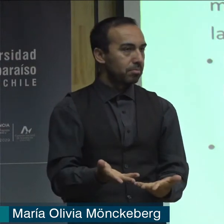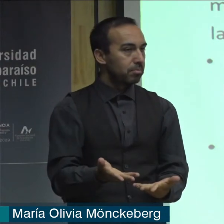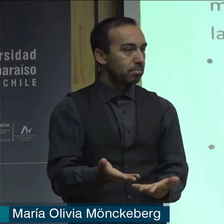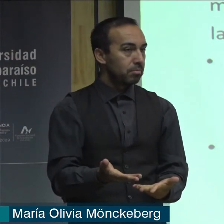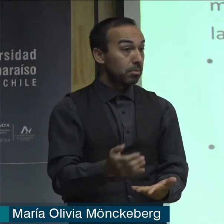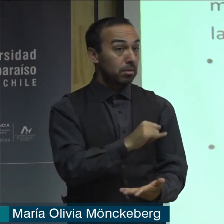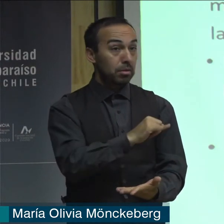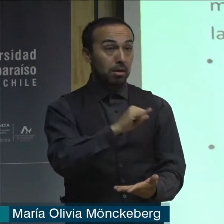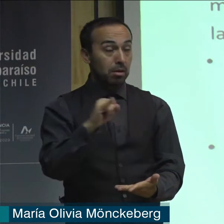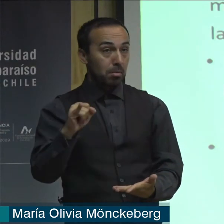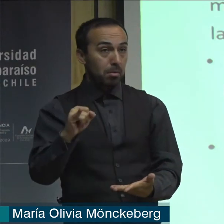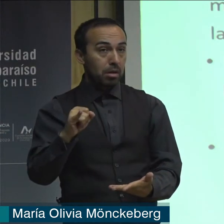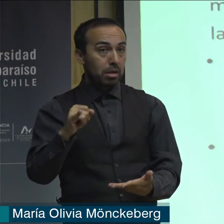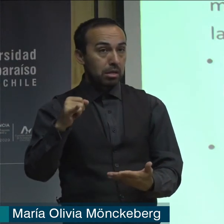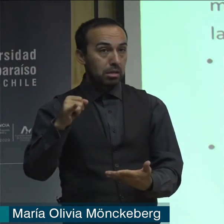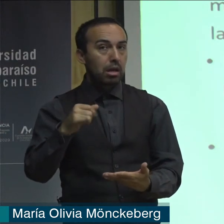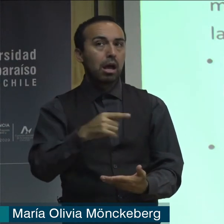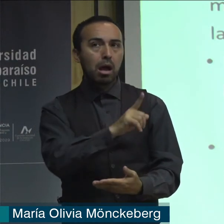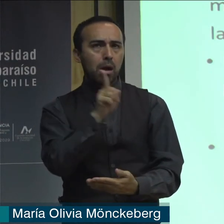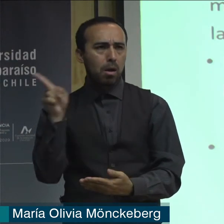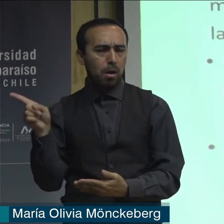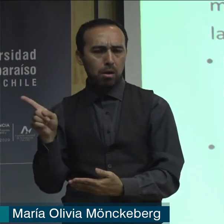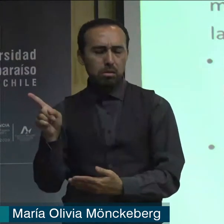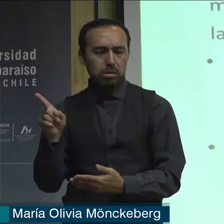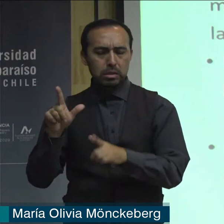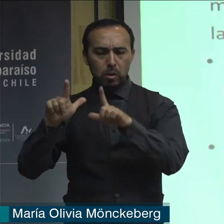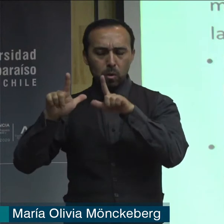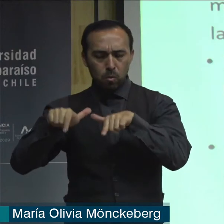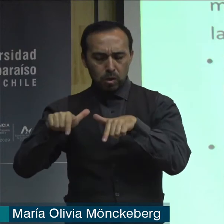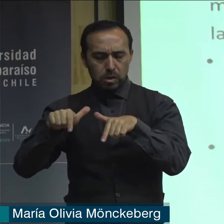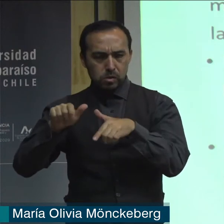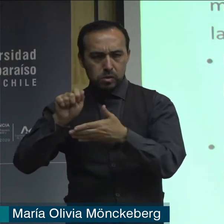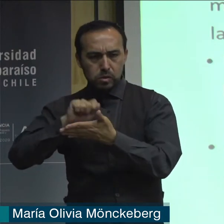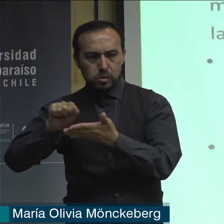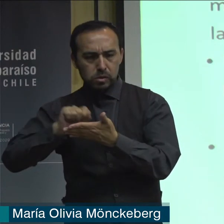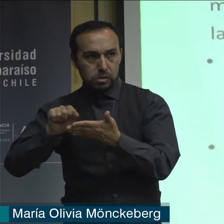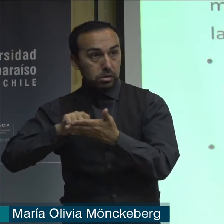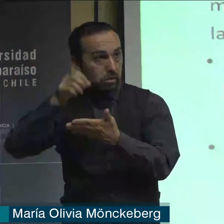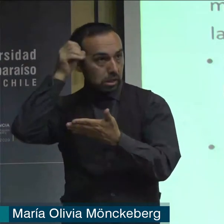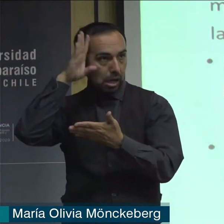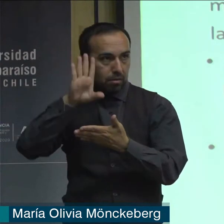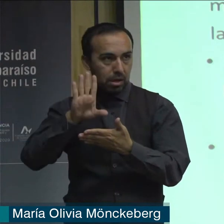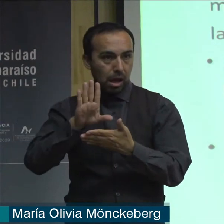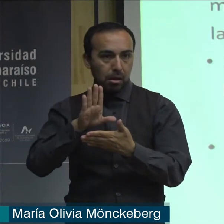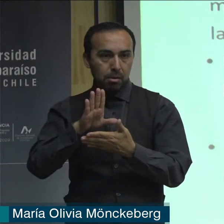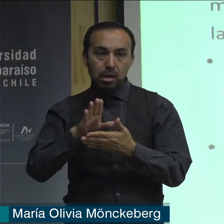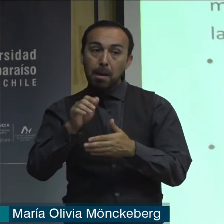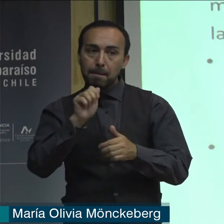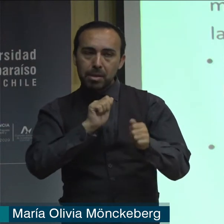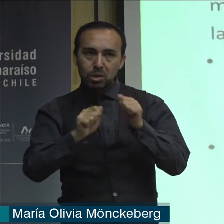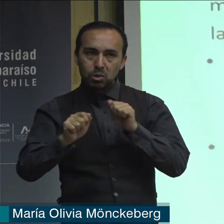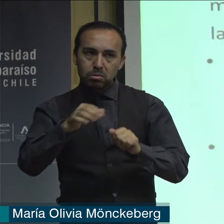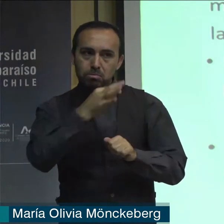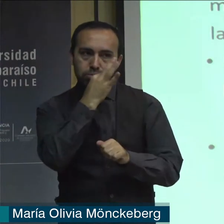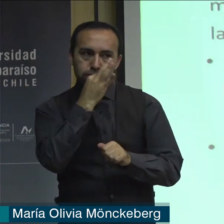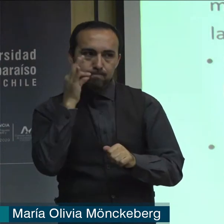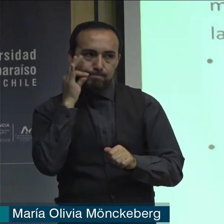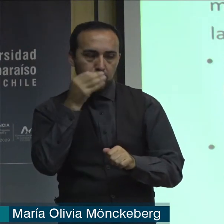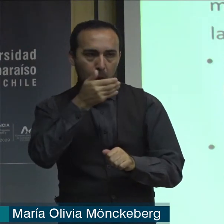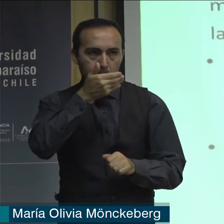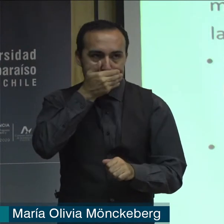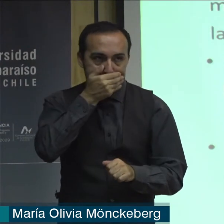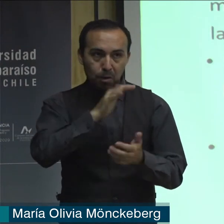a la redacción de la revista sabíamos que la revista estaba bajo censura había que tenían que llevar los